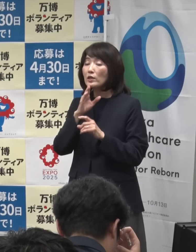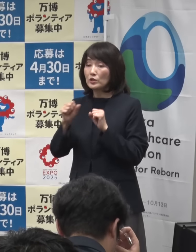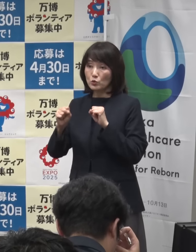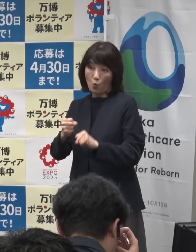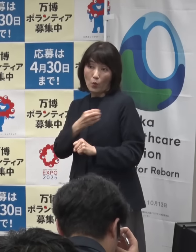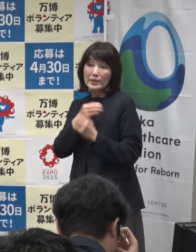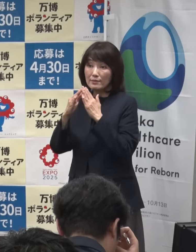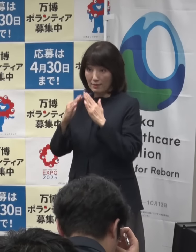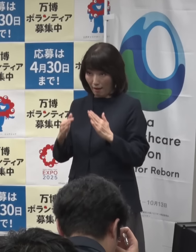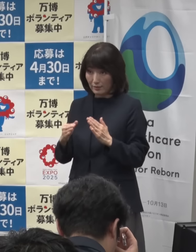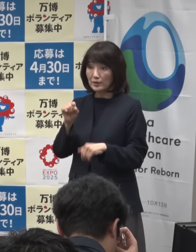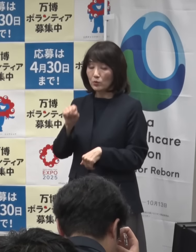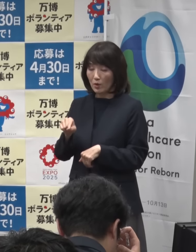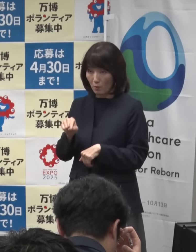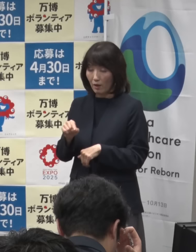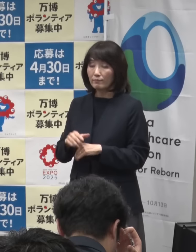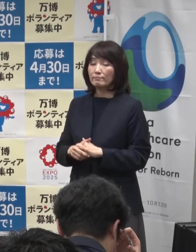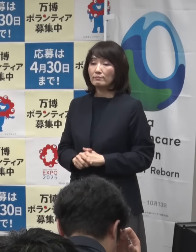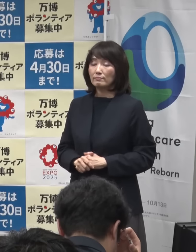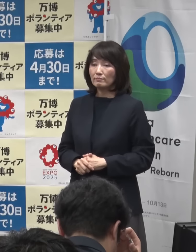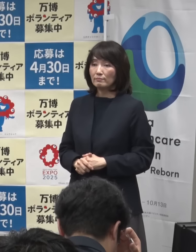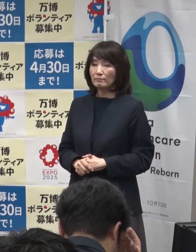ども、こちらはですね、